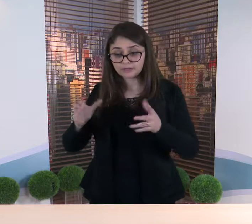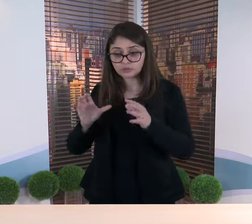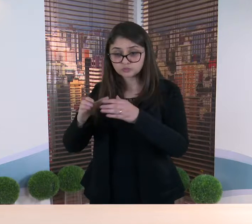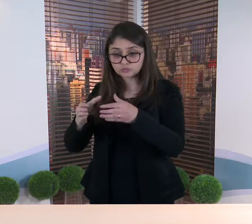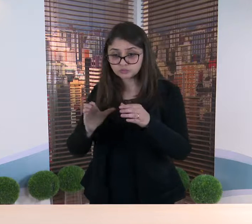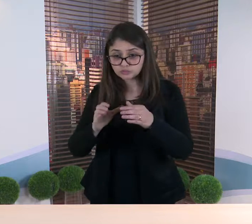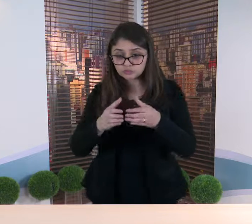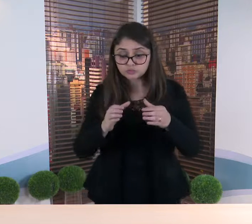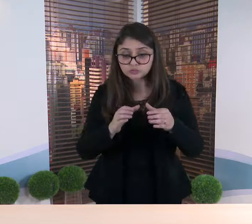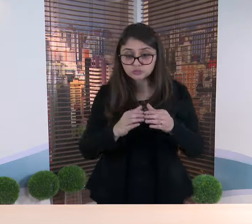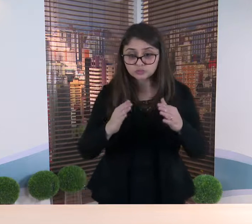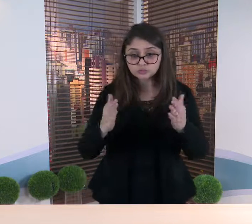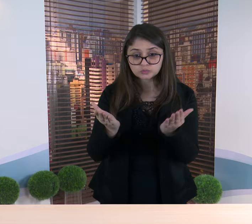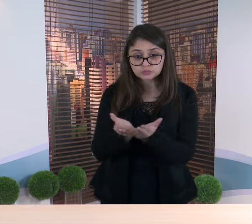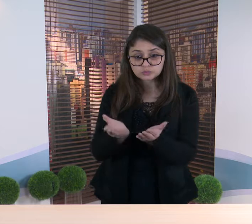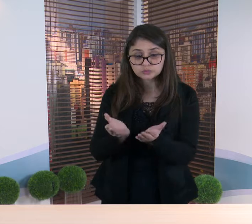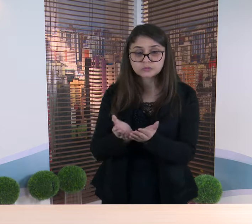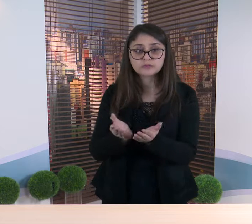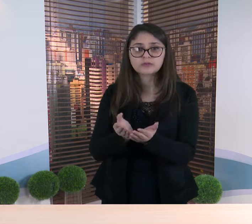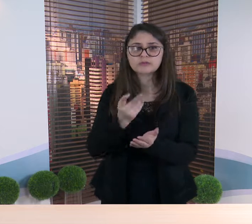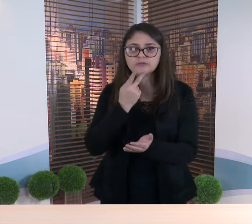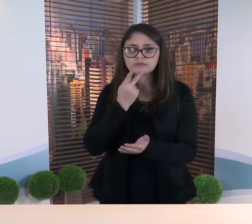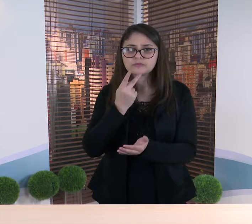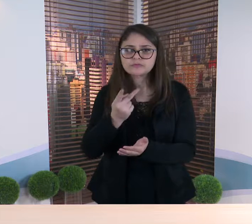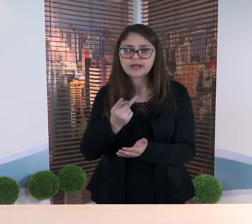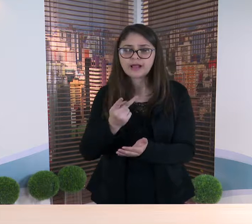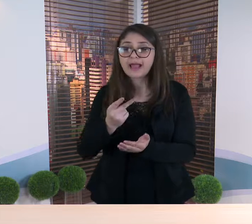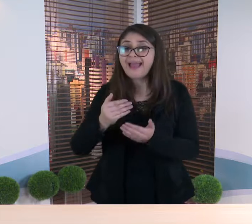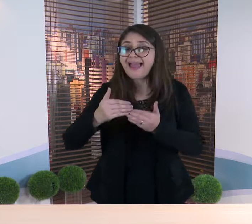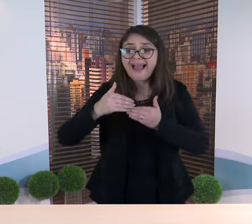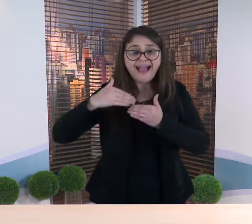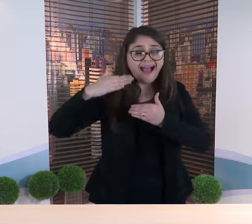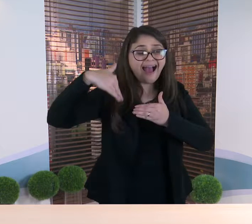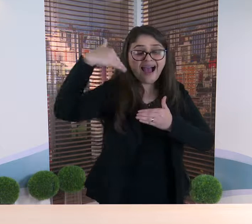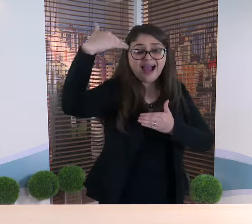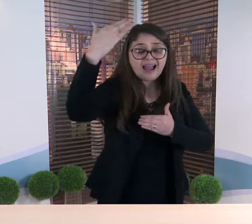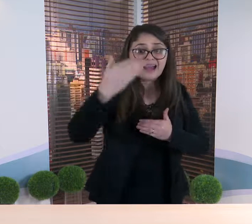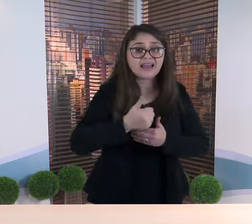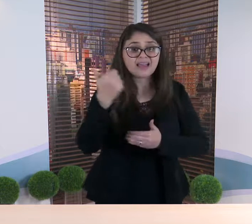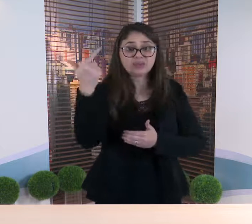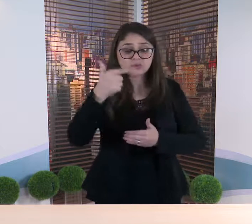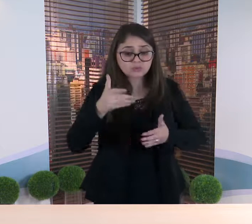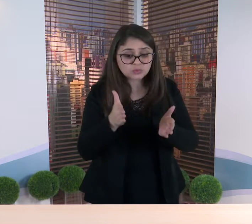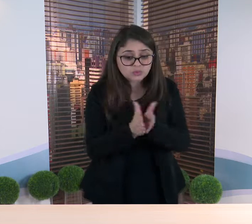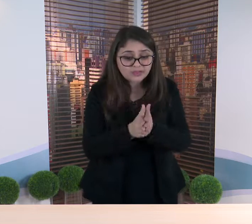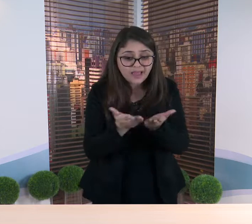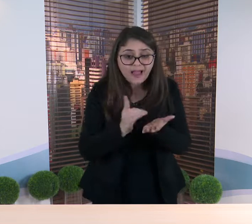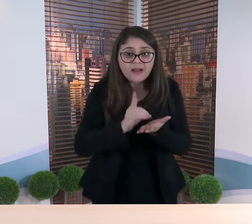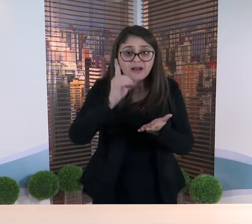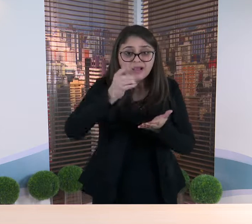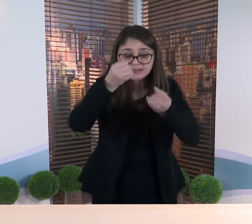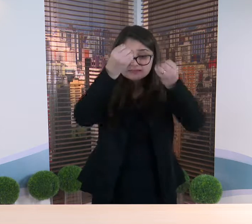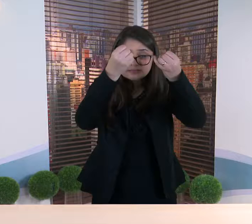vão nitidamente além do lugar legítimo que a mensagem bíblica atribui ao